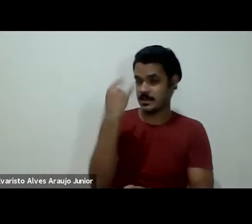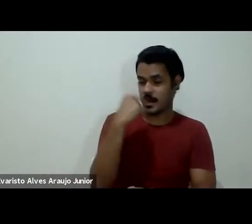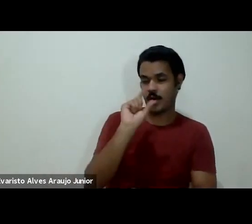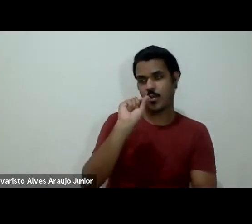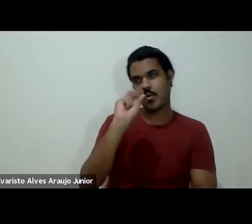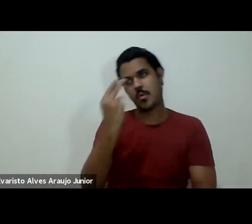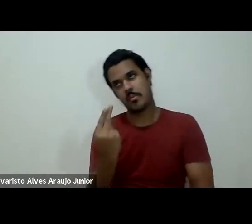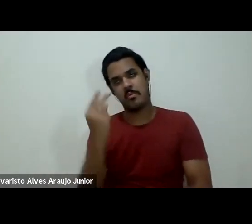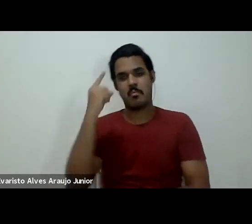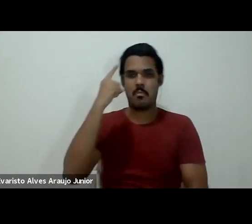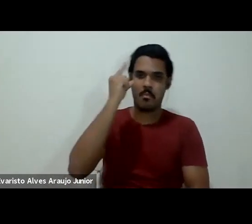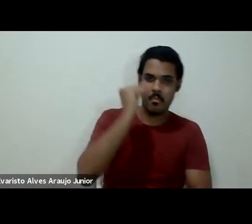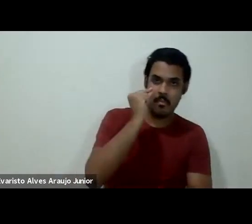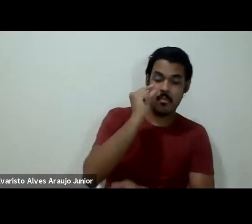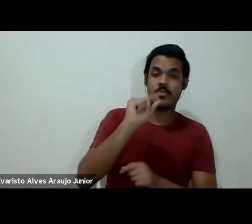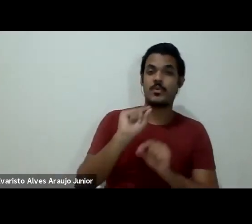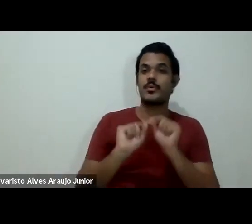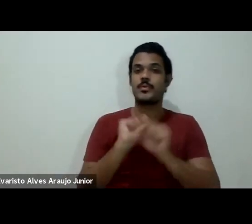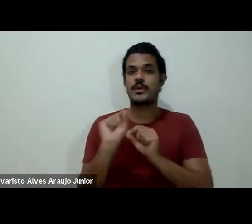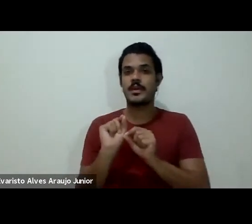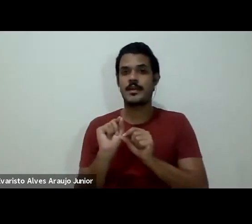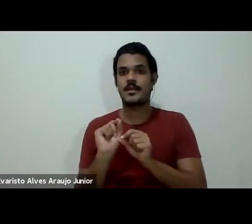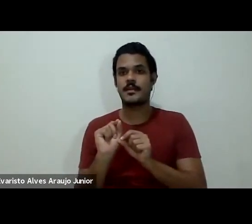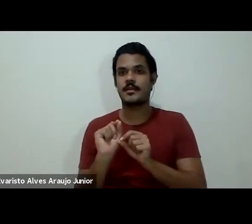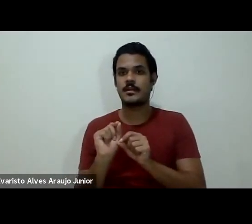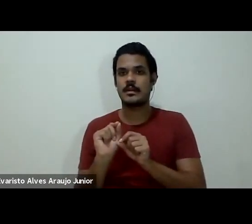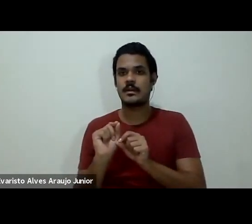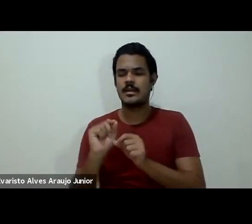visão, não abrimos mão desse